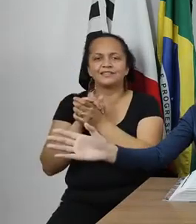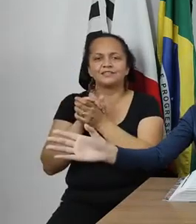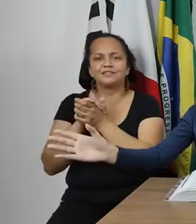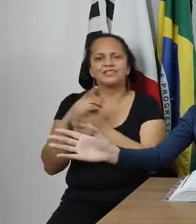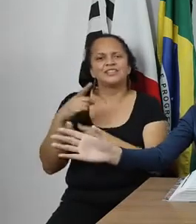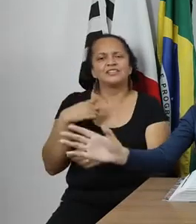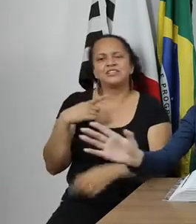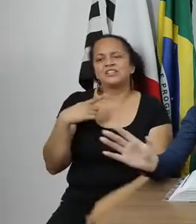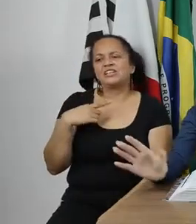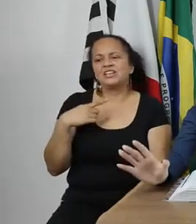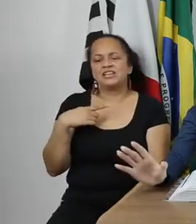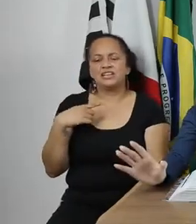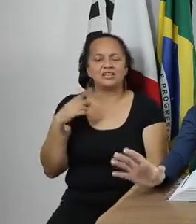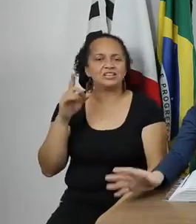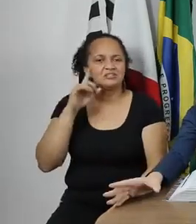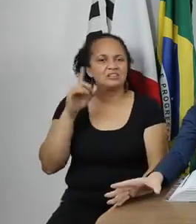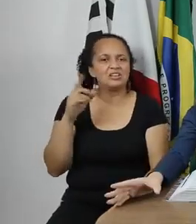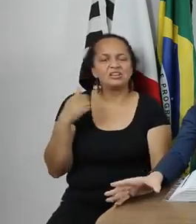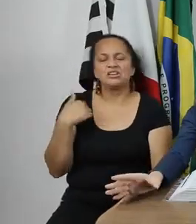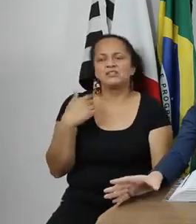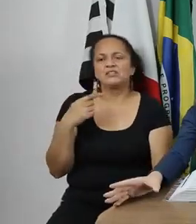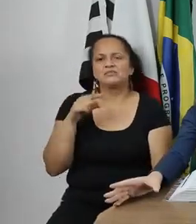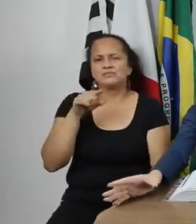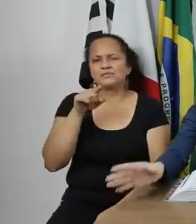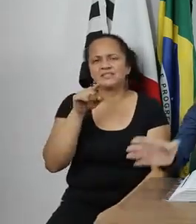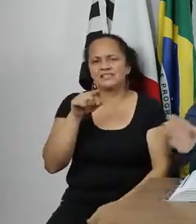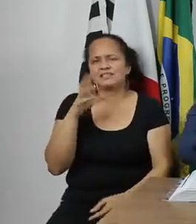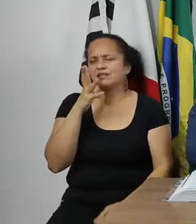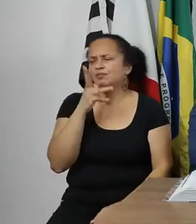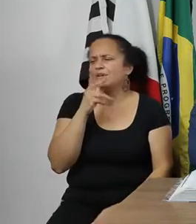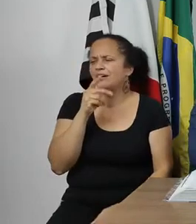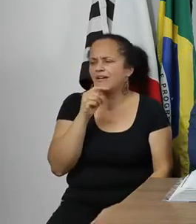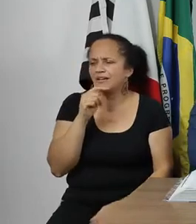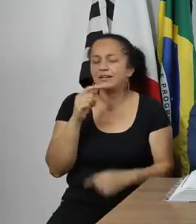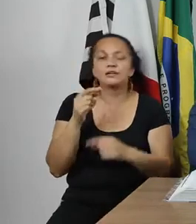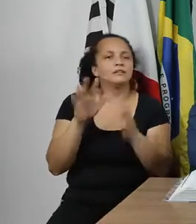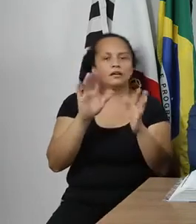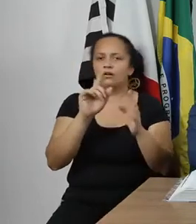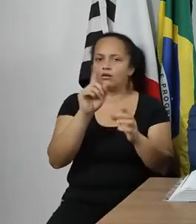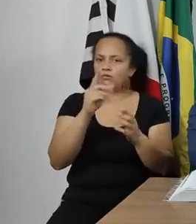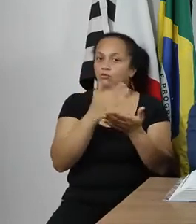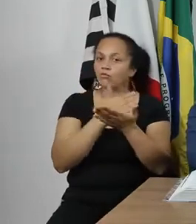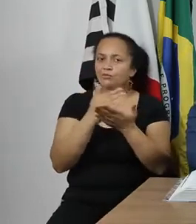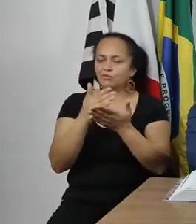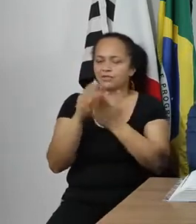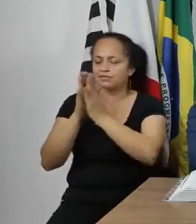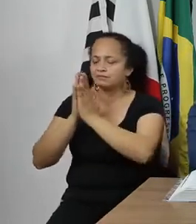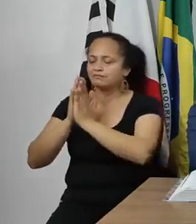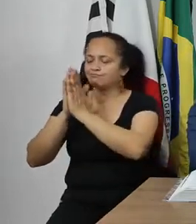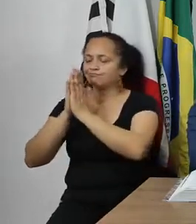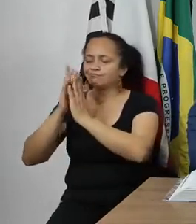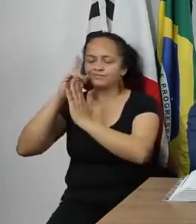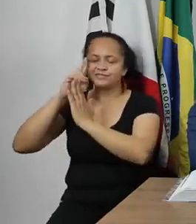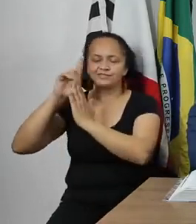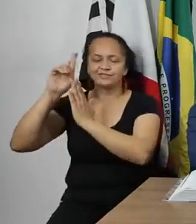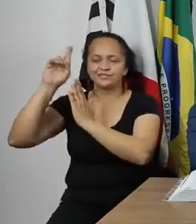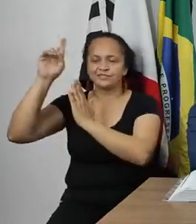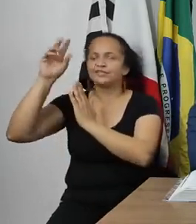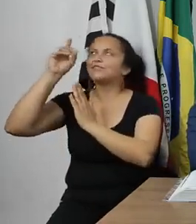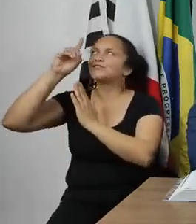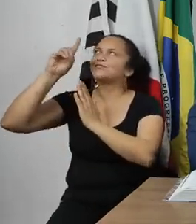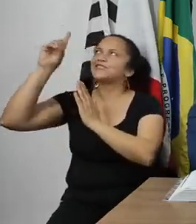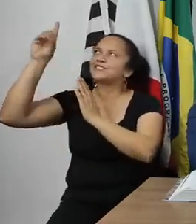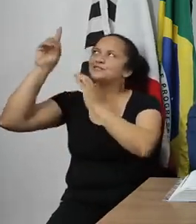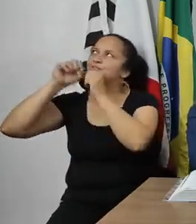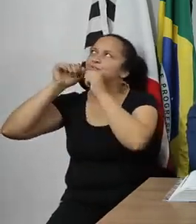final, quando o passo inicial tem que ser a oração. Orei, entreguei nas mãos do Senhor e o Senhor